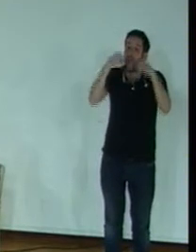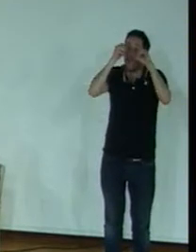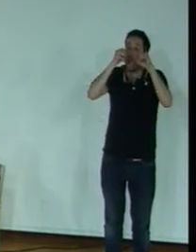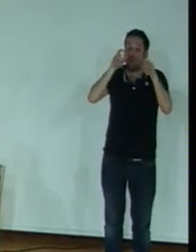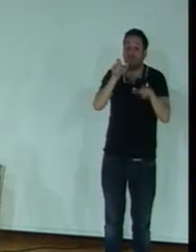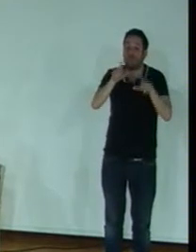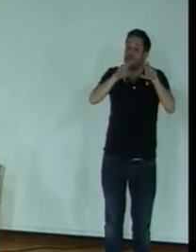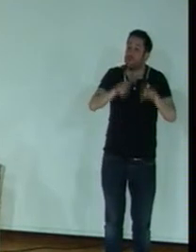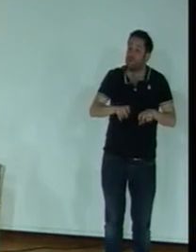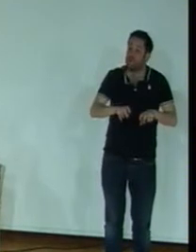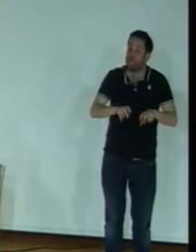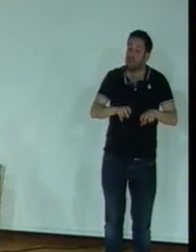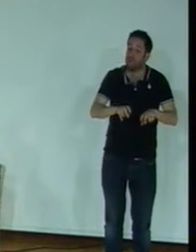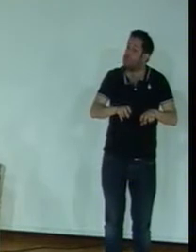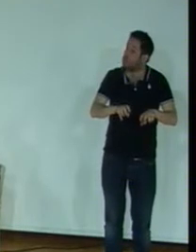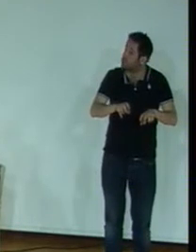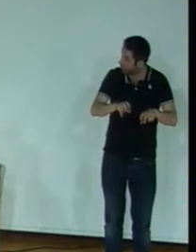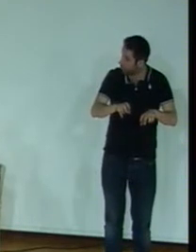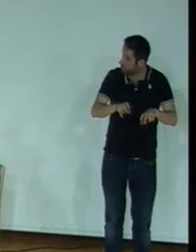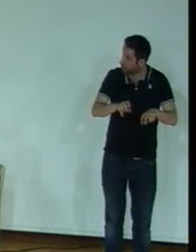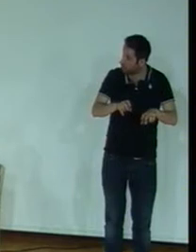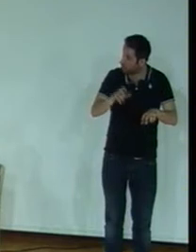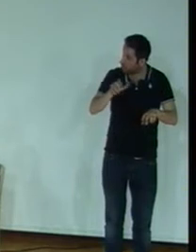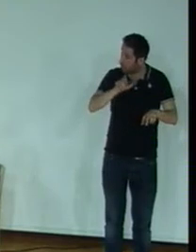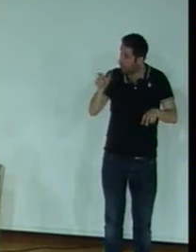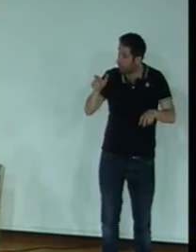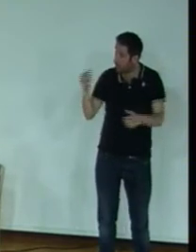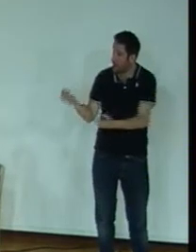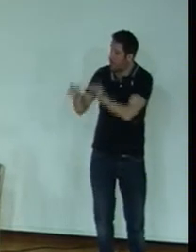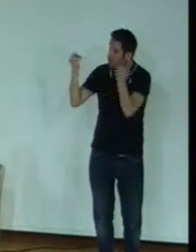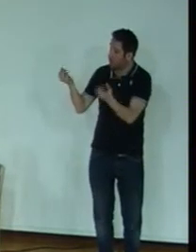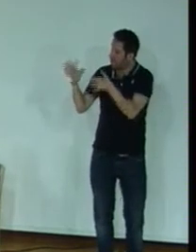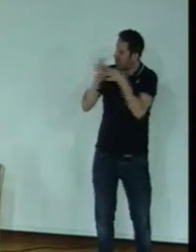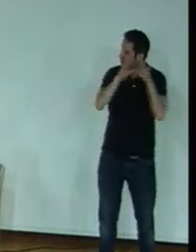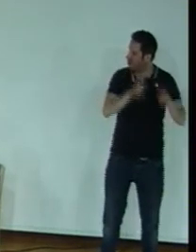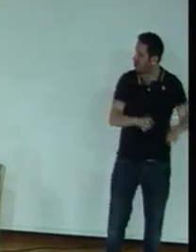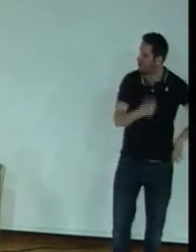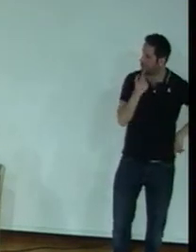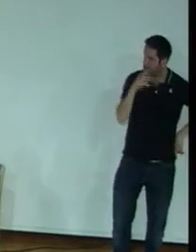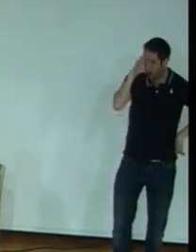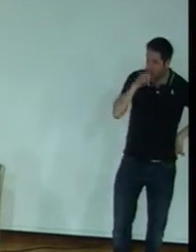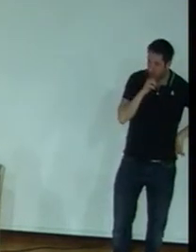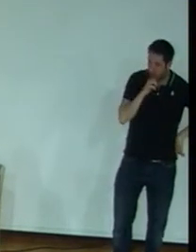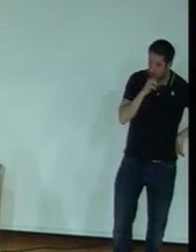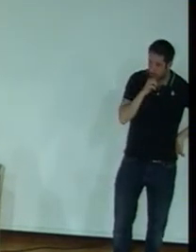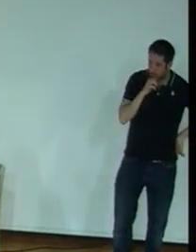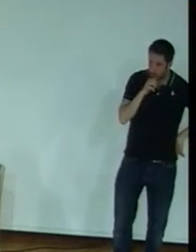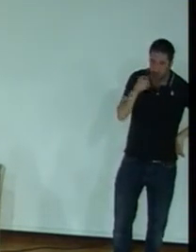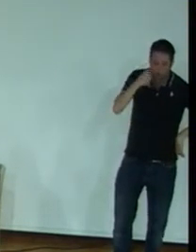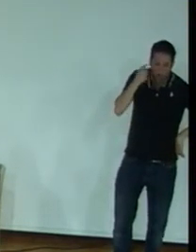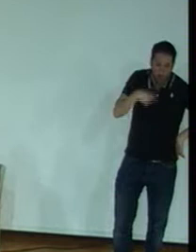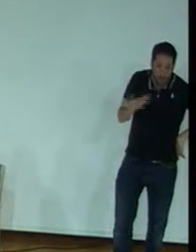Google, curieusement, après, vous voyez apparaître des publicités liées à cette recherche que vous avez faite précédemment. A priori, je ne vous apprends